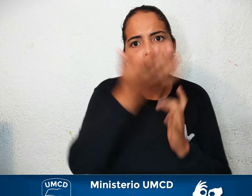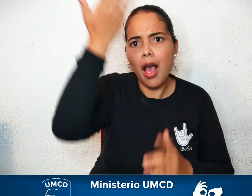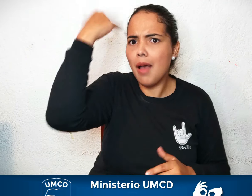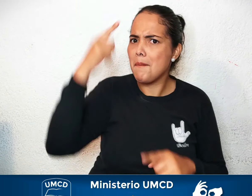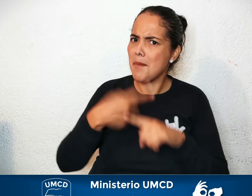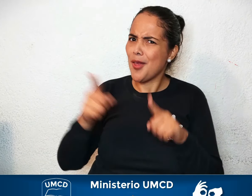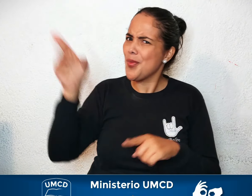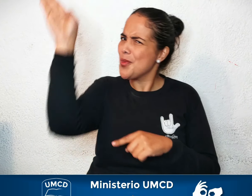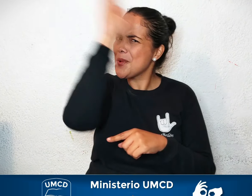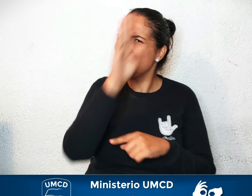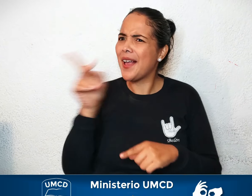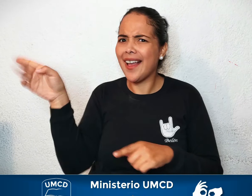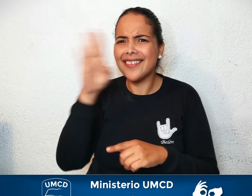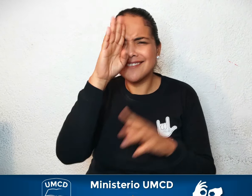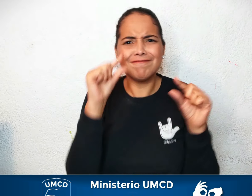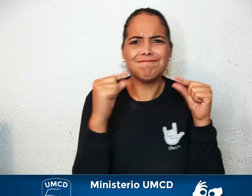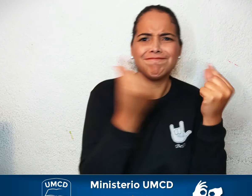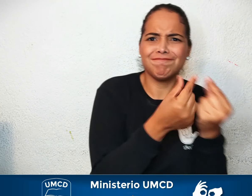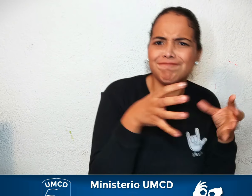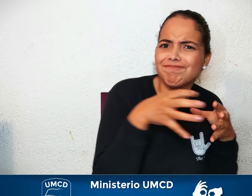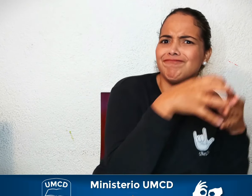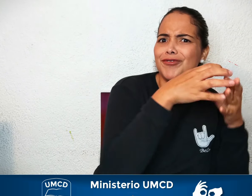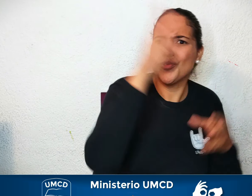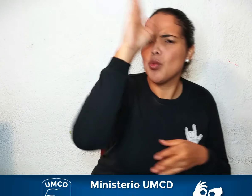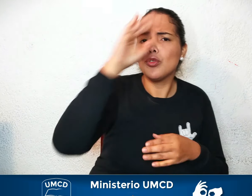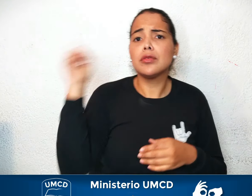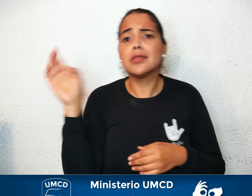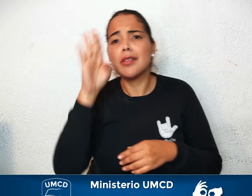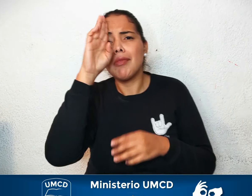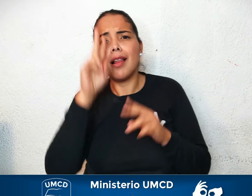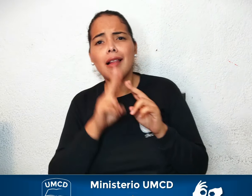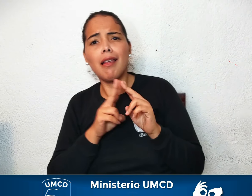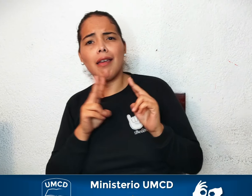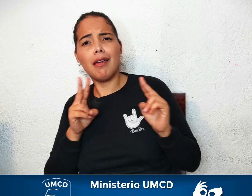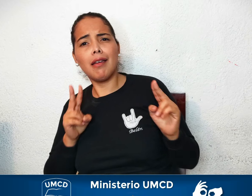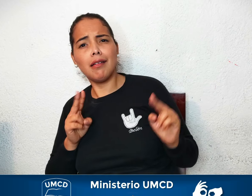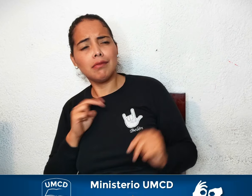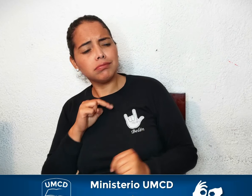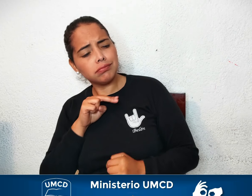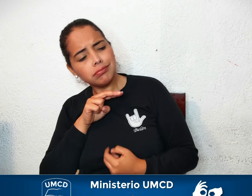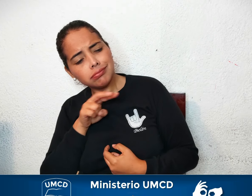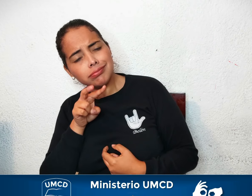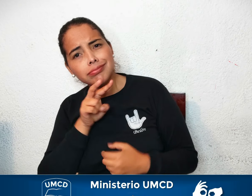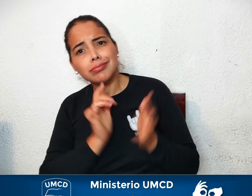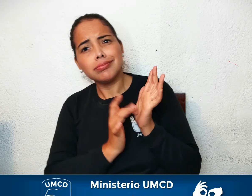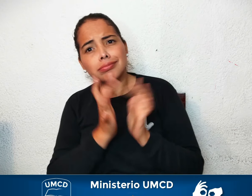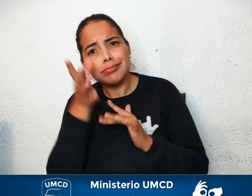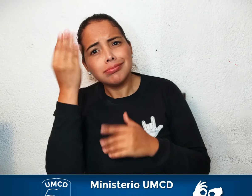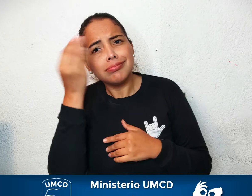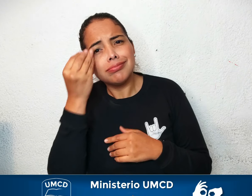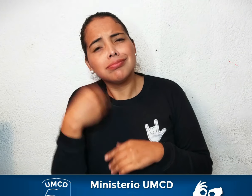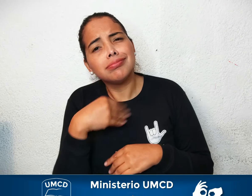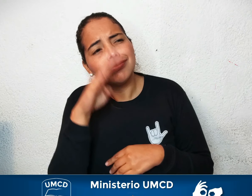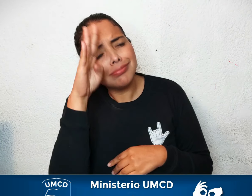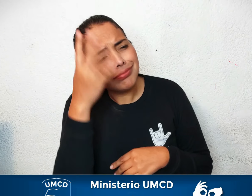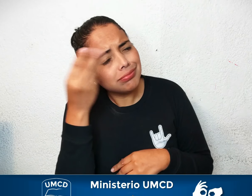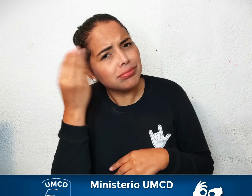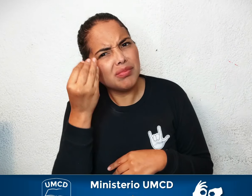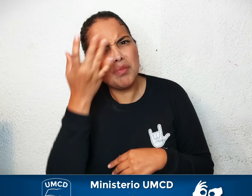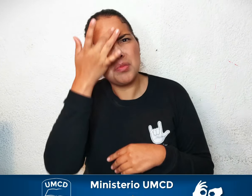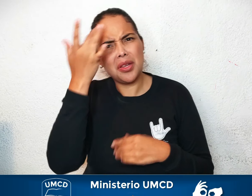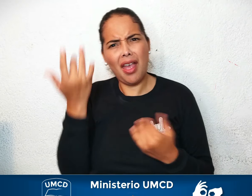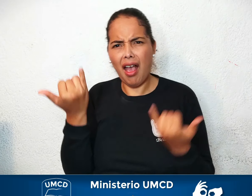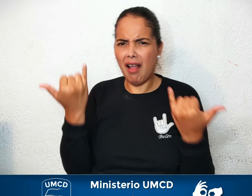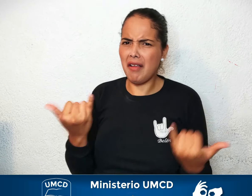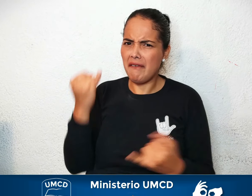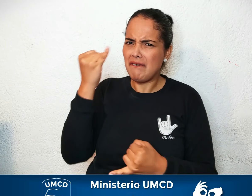y entró osadamente a Pilato y pidió el cuerpo de Jesús. Eso lo leemos en Marcos 15.